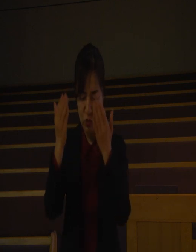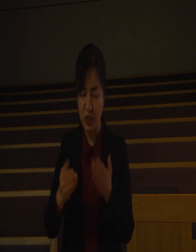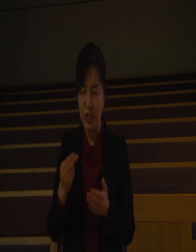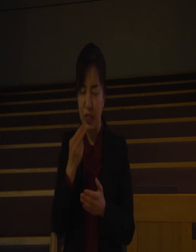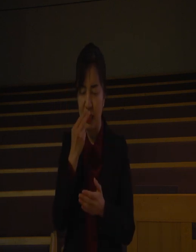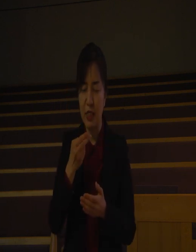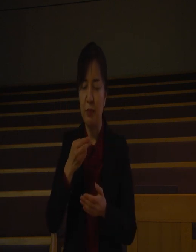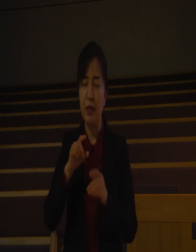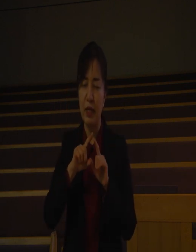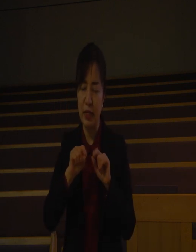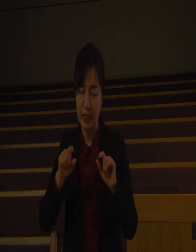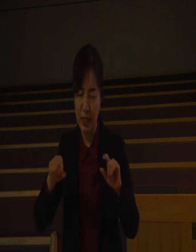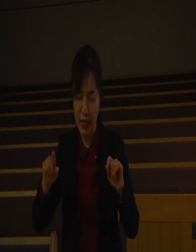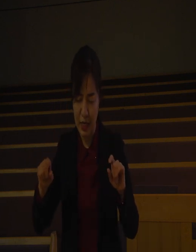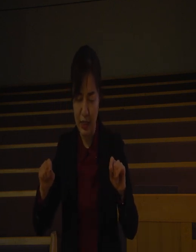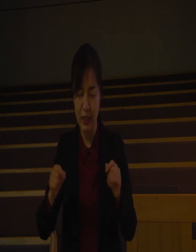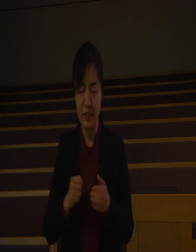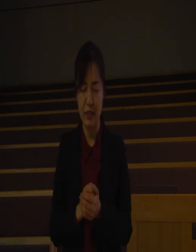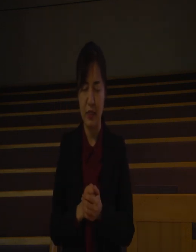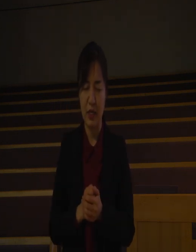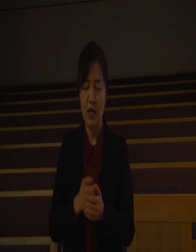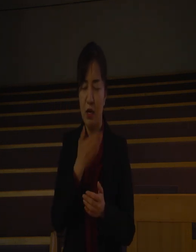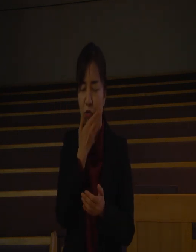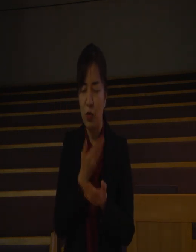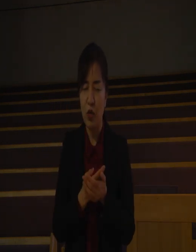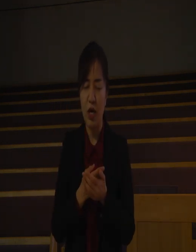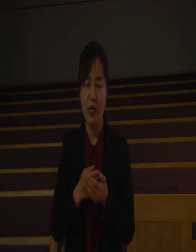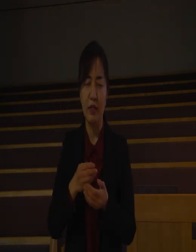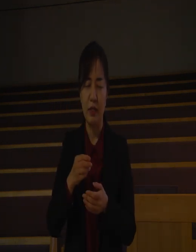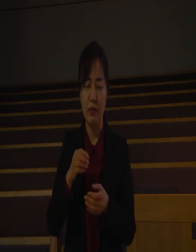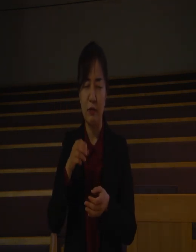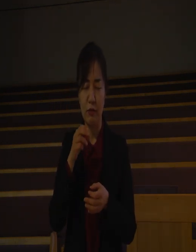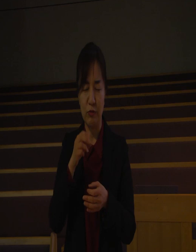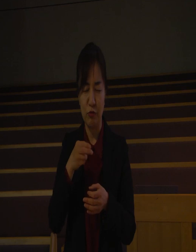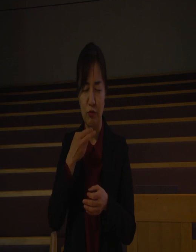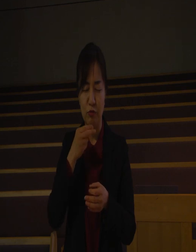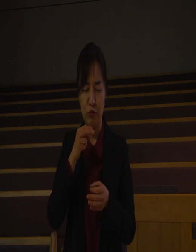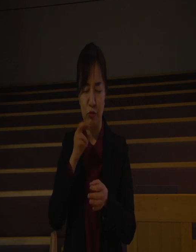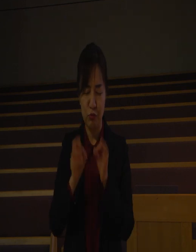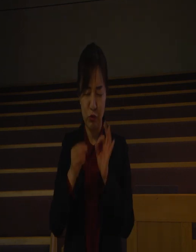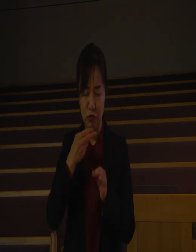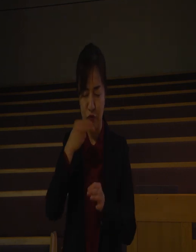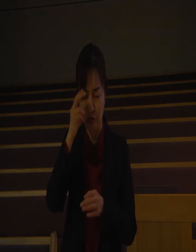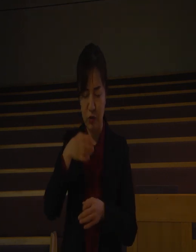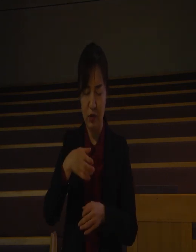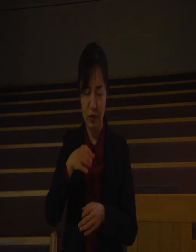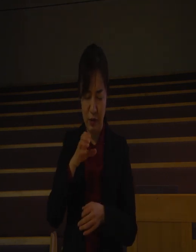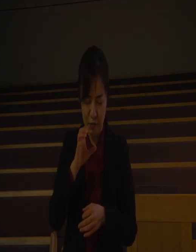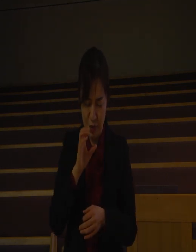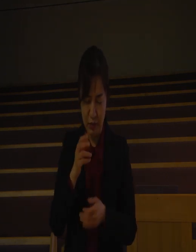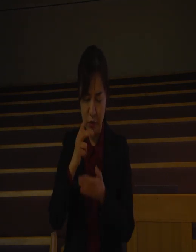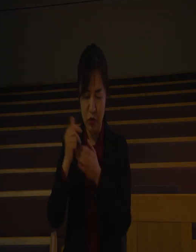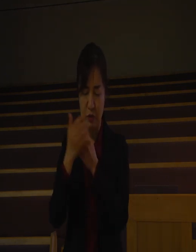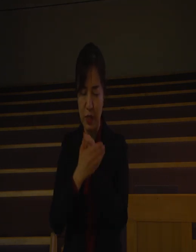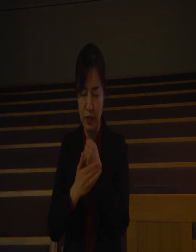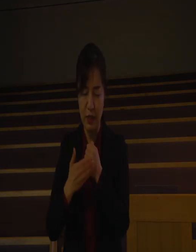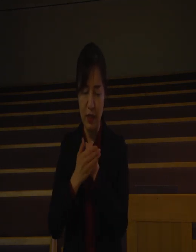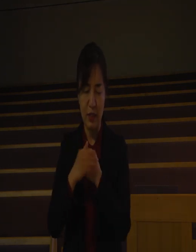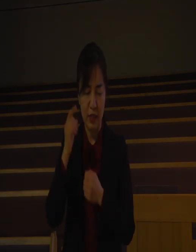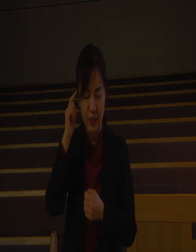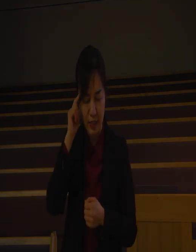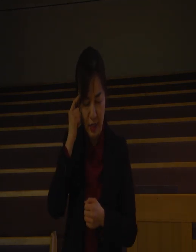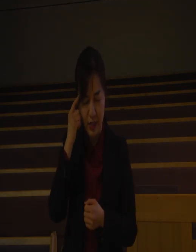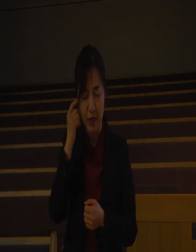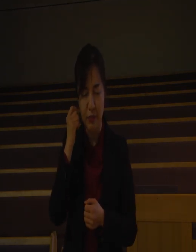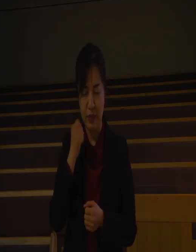생명의 약식과 주님이 마련해 주신 이 귀한 포도주 잔을 마시며 주의 놀라운 구원의 은총을 누리고 있습니다.